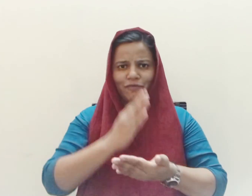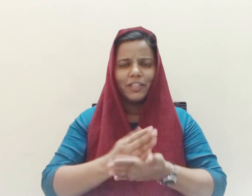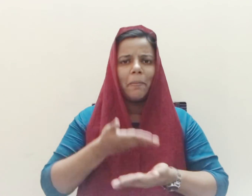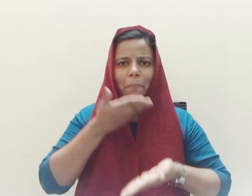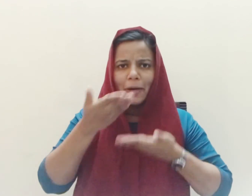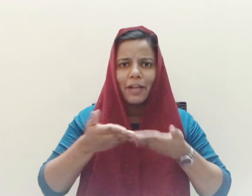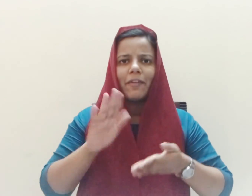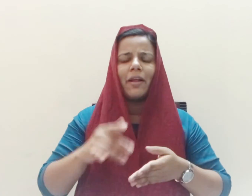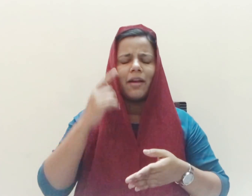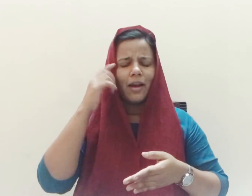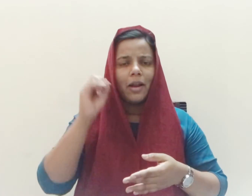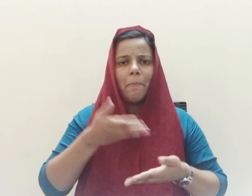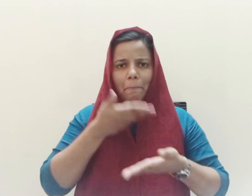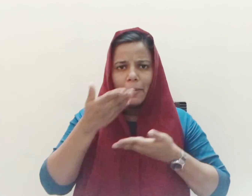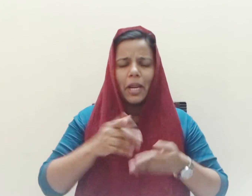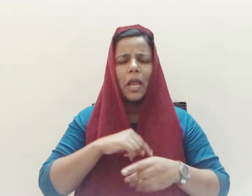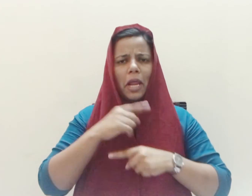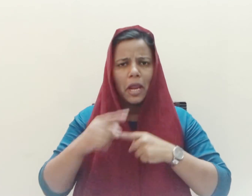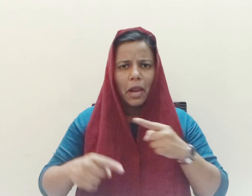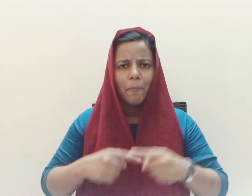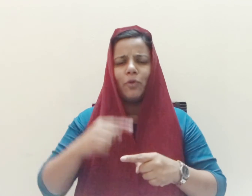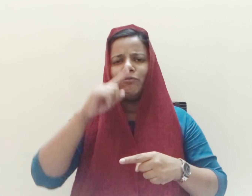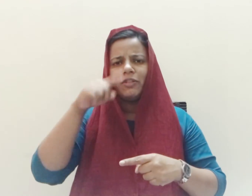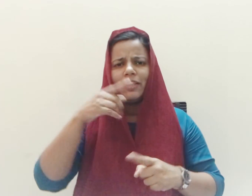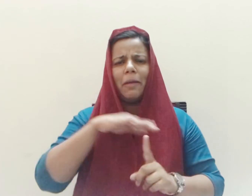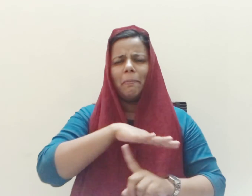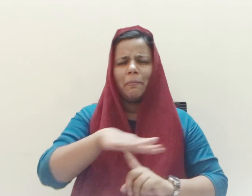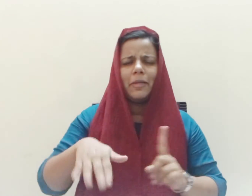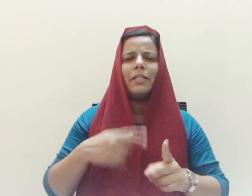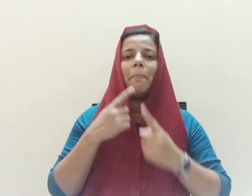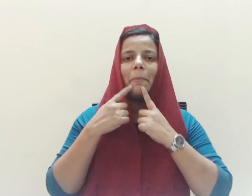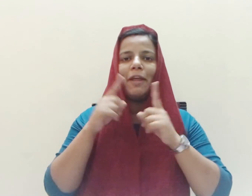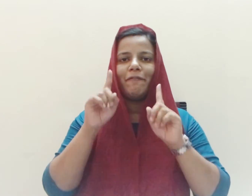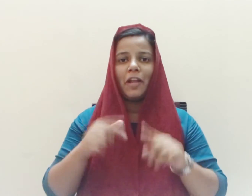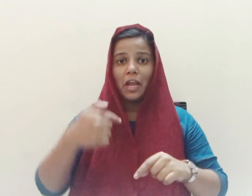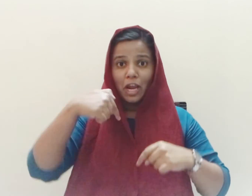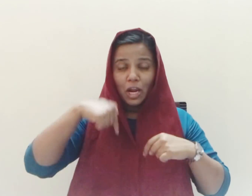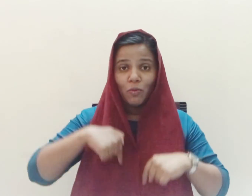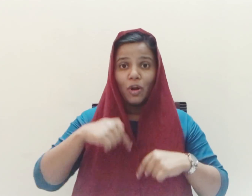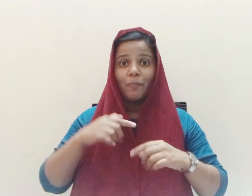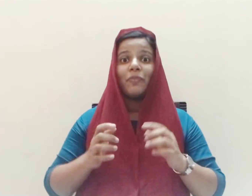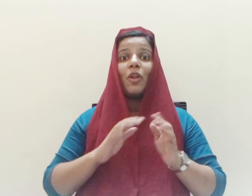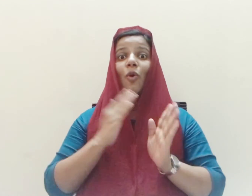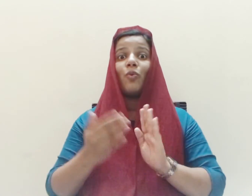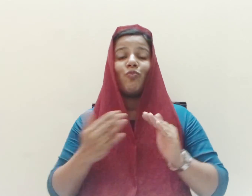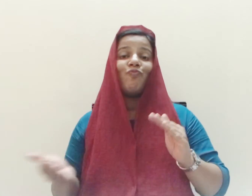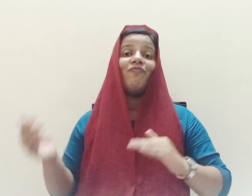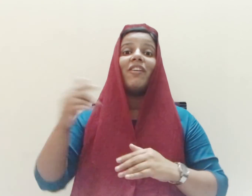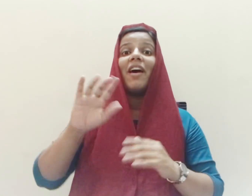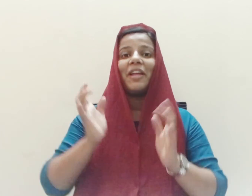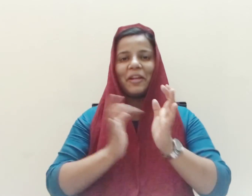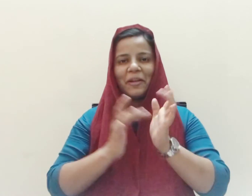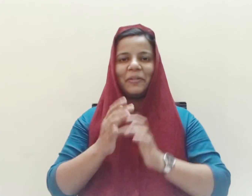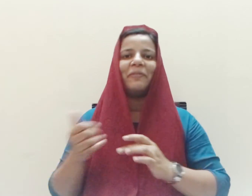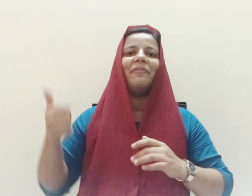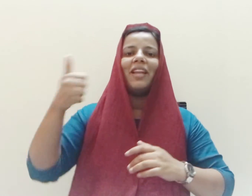വിശ്വാസത്തോടെ പഠിക്കണം, കാണാതെ പറയണം, എപ്പോഴും ജീവിതത്തിൻ്റെ ഏത് സാഹചര്യത്തിലും പറയണം, എന്നിലുള്ളവൻ ലോകത്തിലുള്ളവനേക്കാൾ വലിയവൻ. അതുകൊണ്ട്